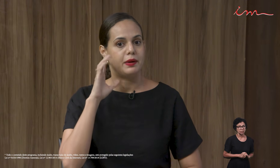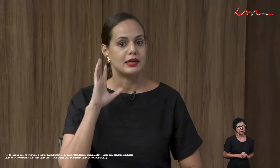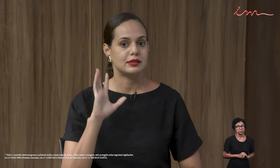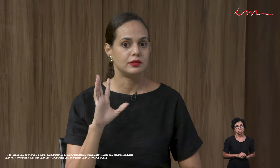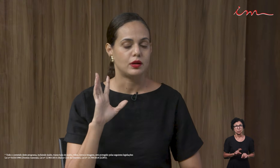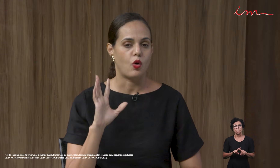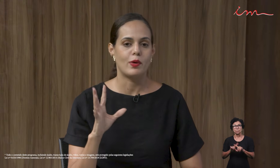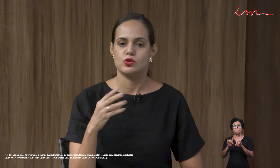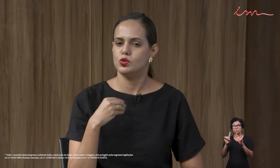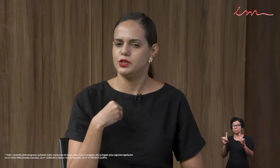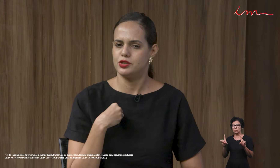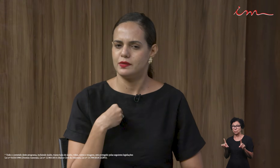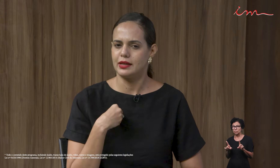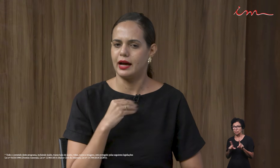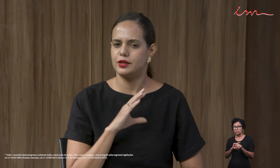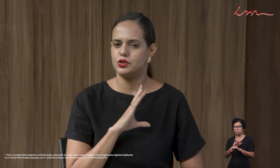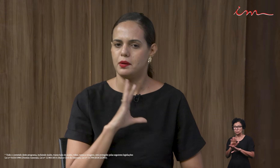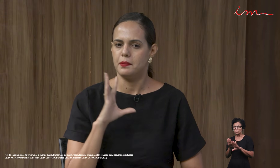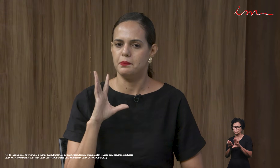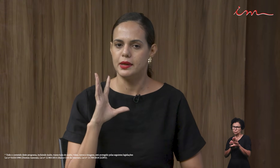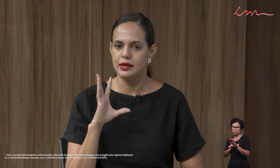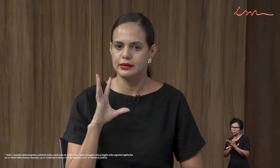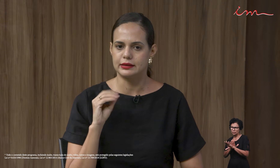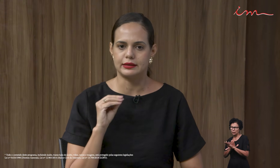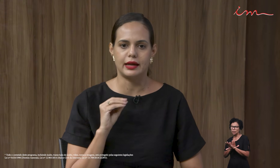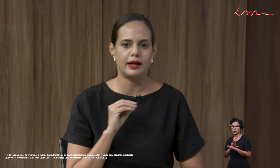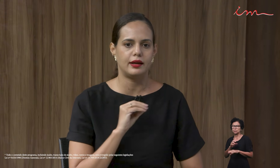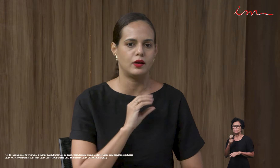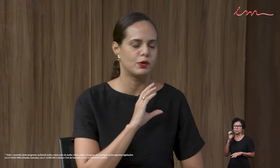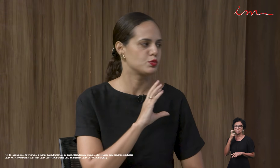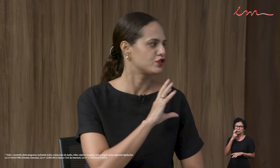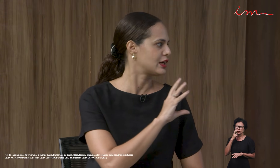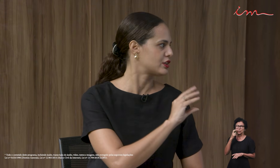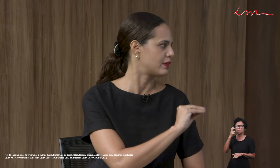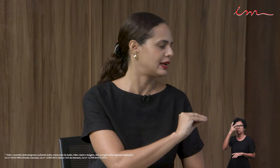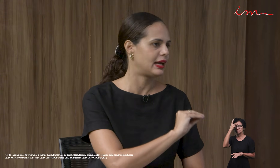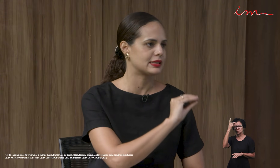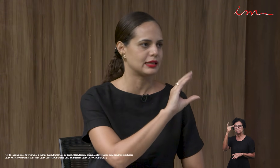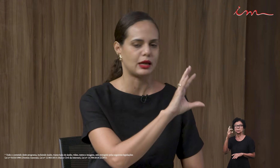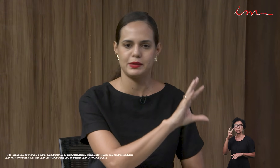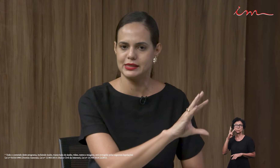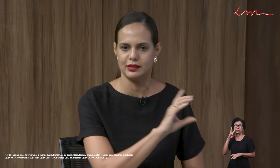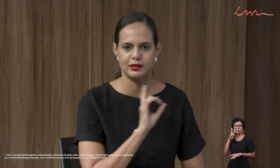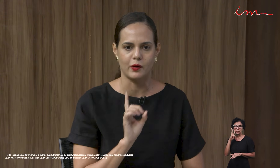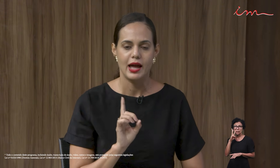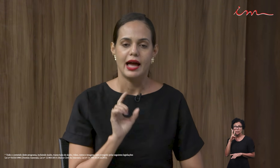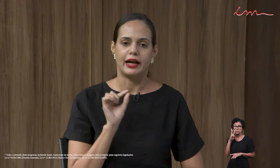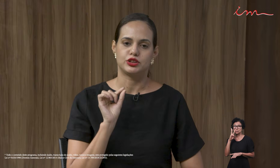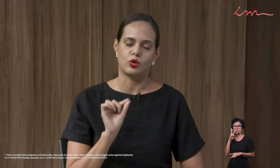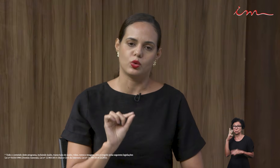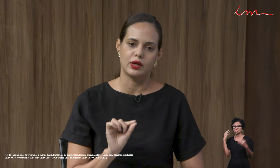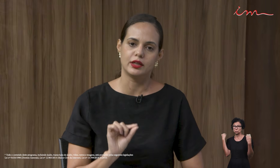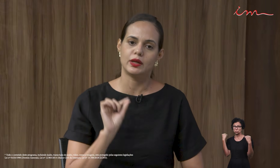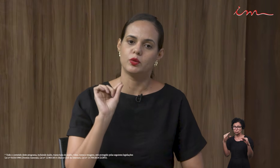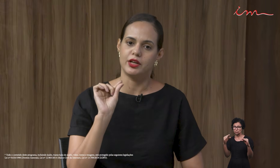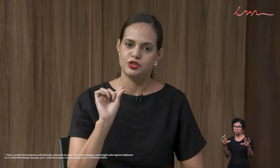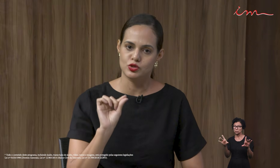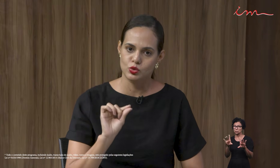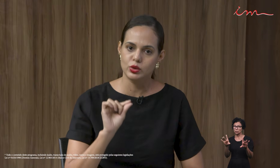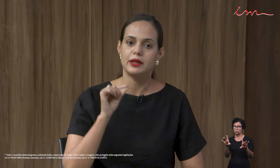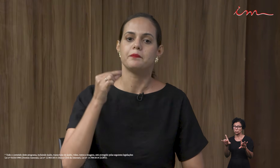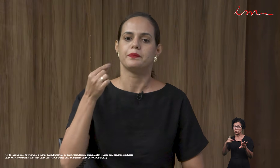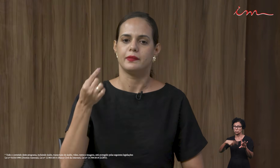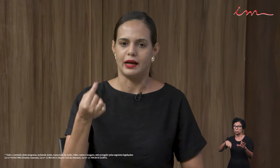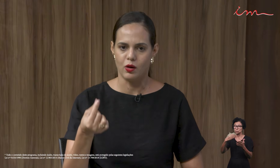na nossa cabeça, uma subjetividade minha, da Natália, uma subjetividade da Vanessa, da Priscila, não. A gente está colocando aquilo que a